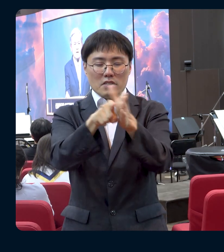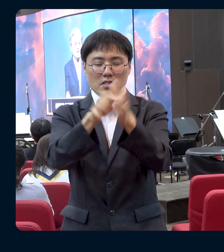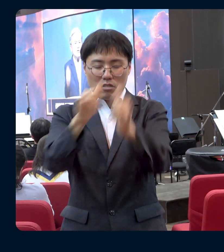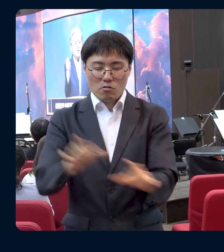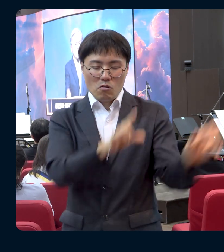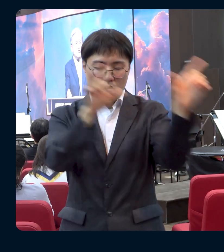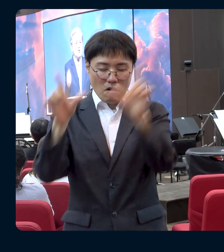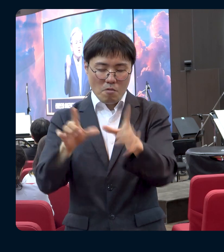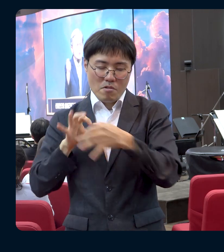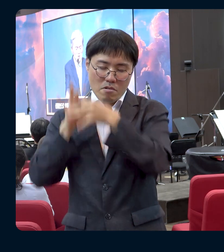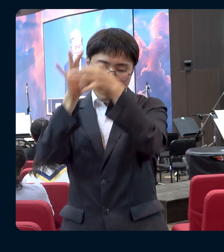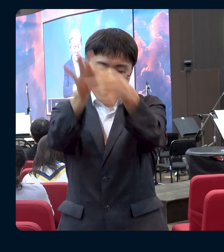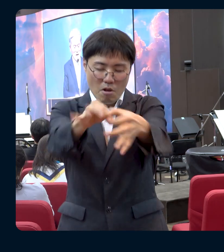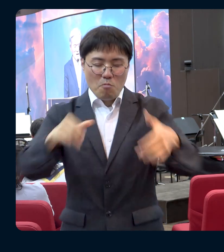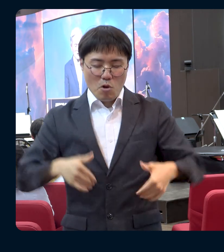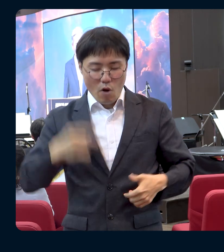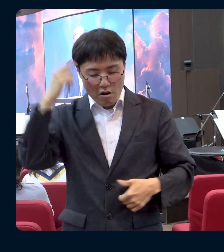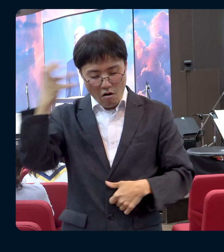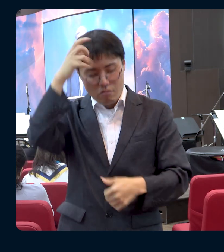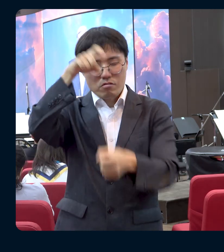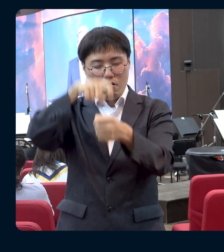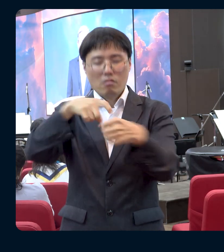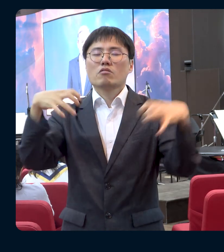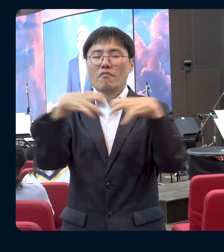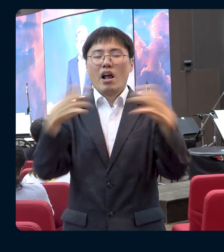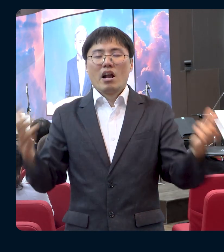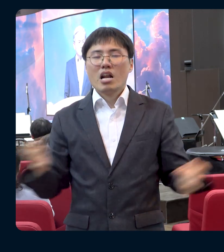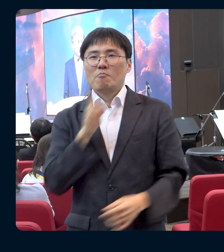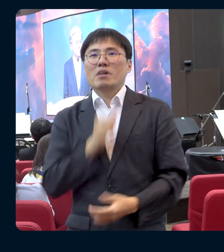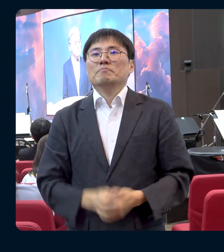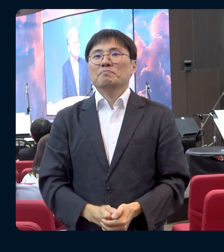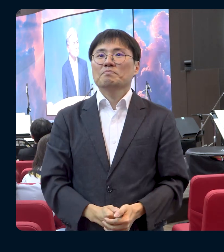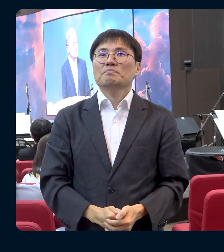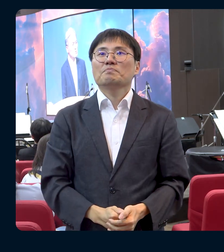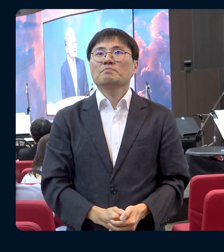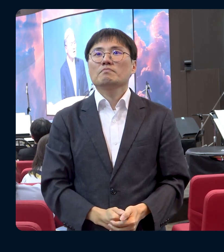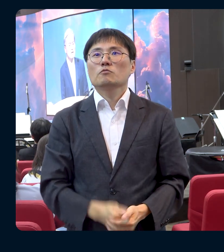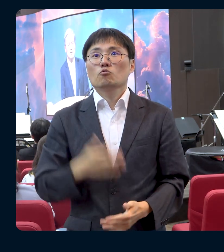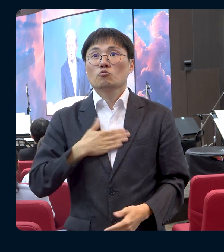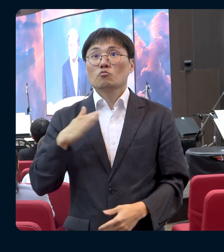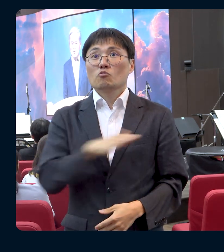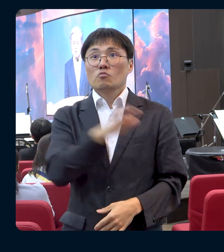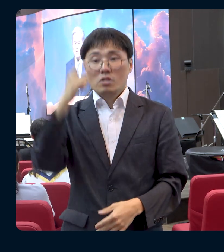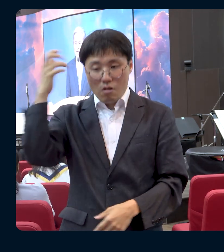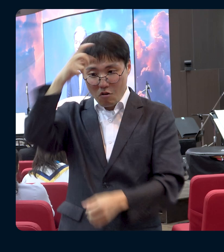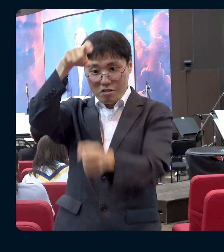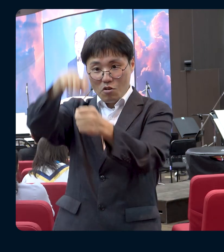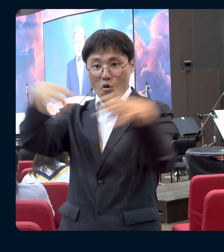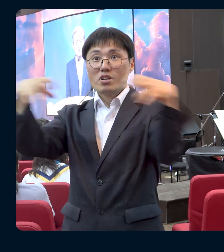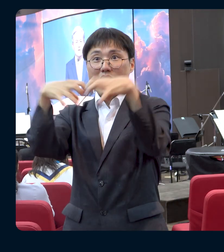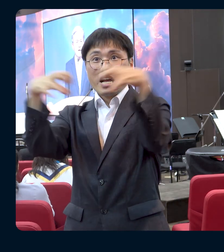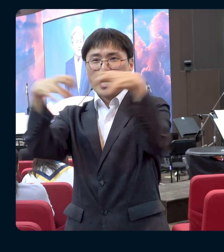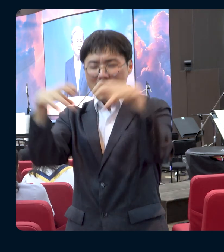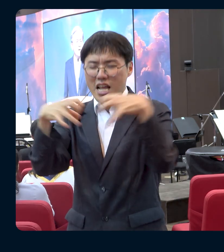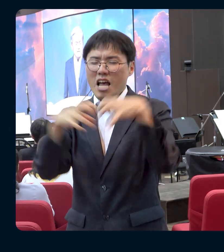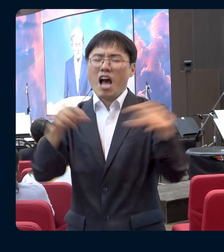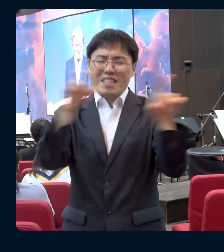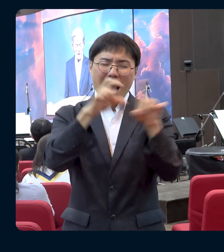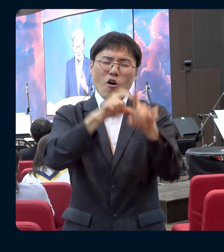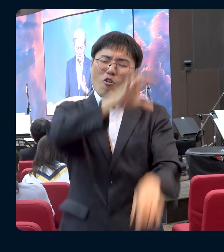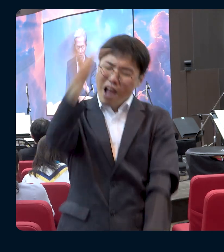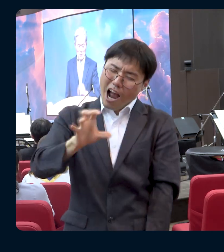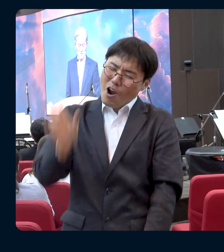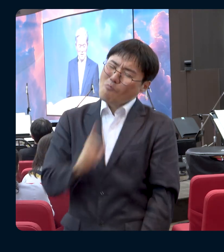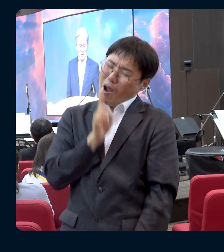신앙인으로 살아가면서 해야 되는 영적 전쟁이다. 여러분, 우리가 영적 전쟁 얘기